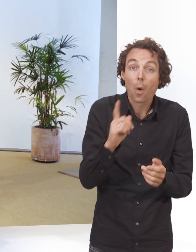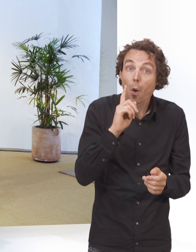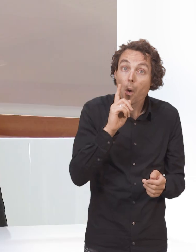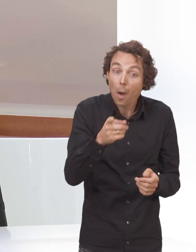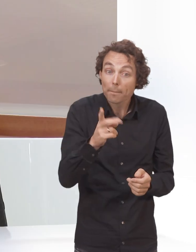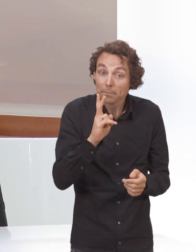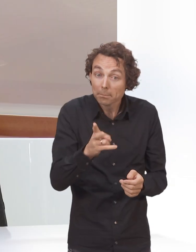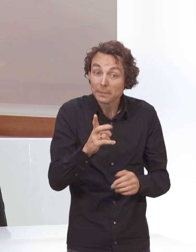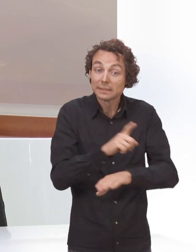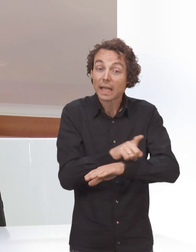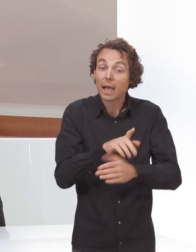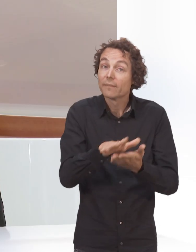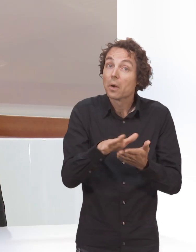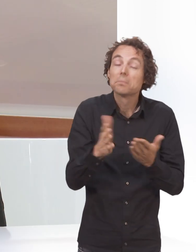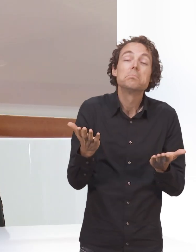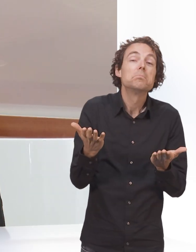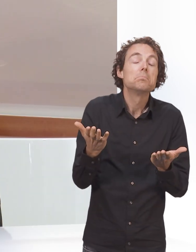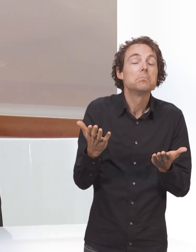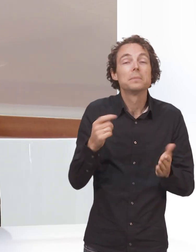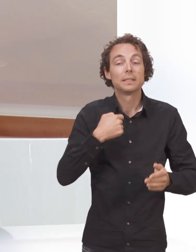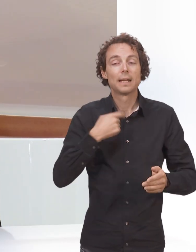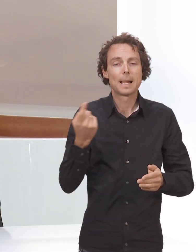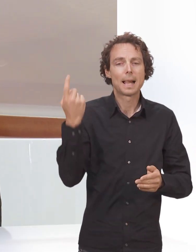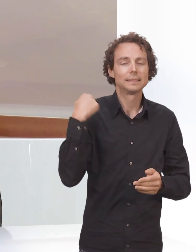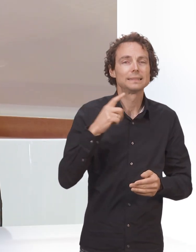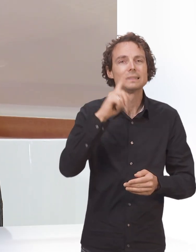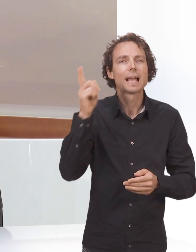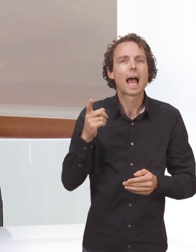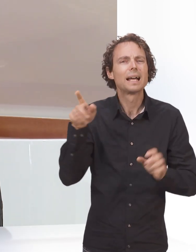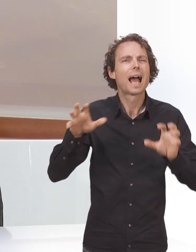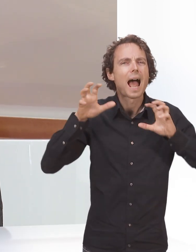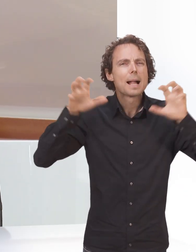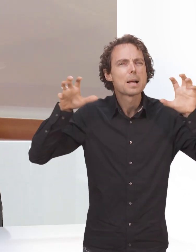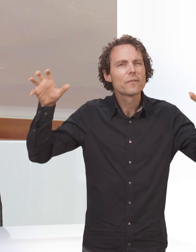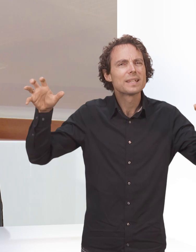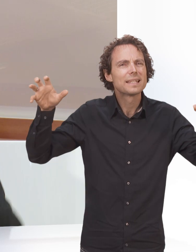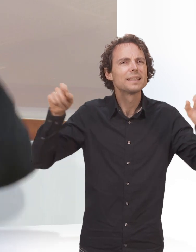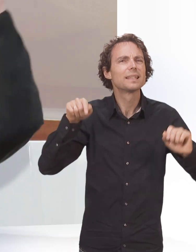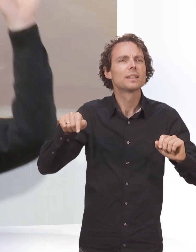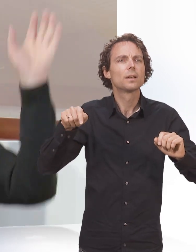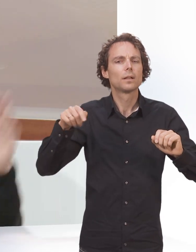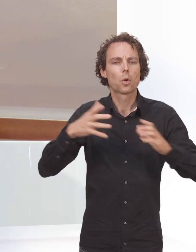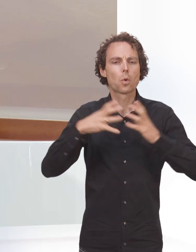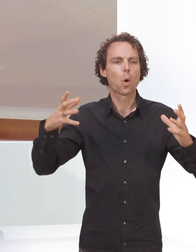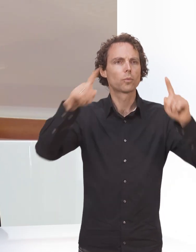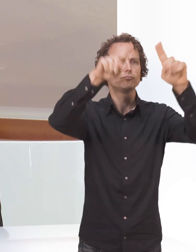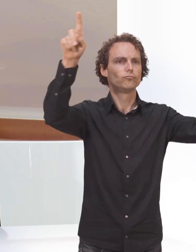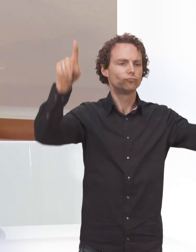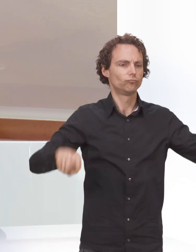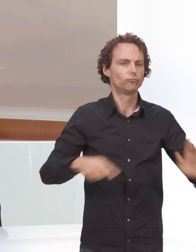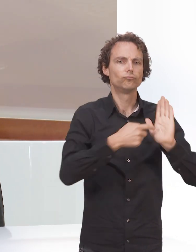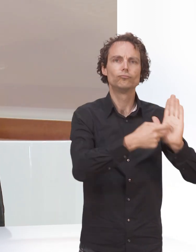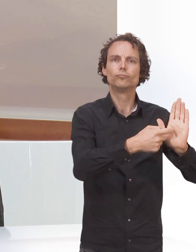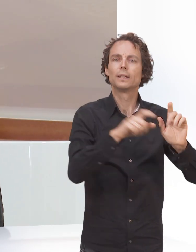vergeudet wird. Ich habe zum Beispiel jetzt im letzten Jahr bei Halloween mit einem großen Aufsteller gestanden zum